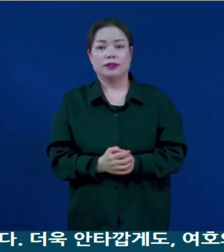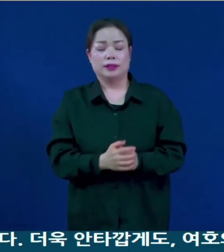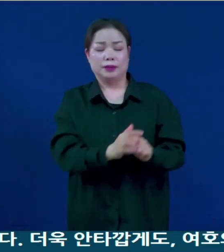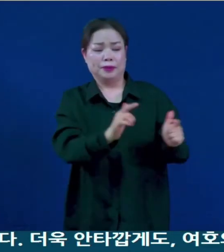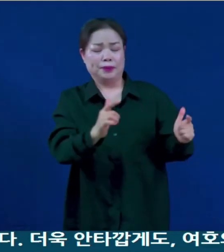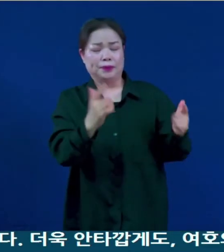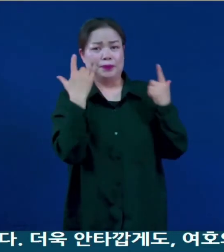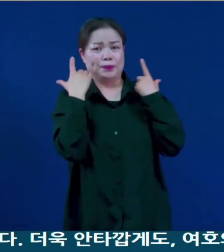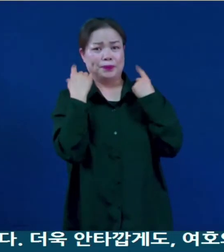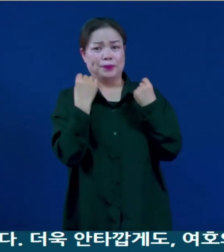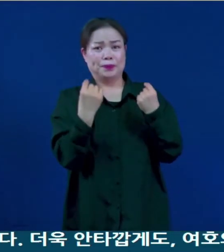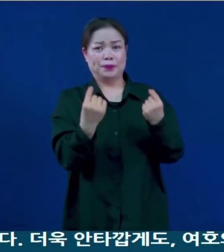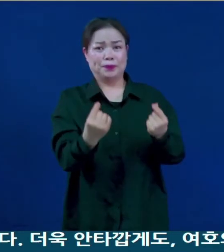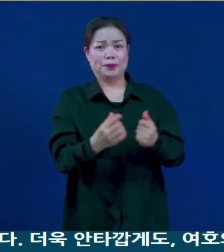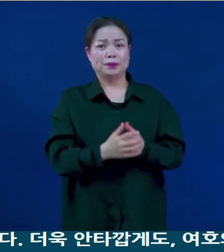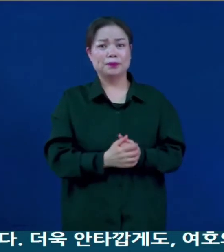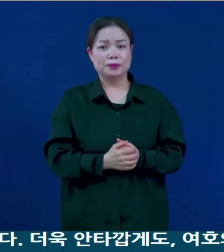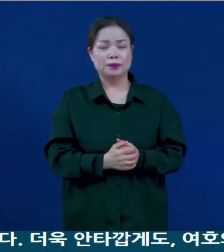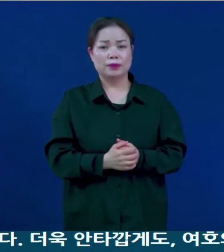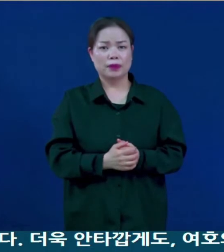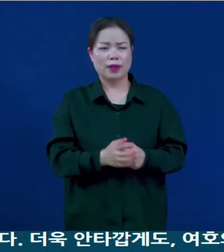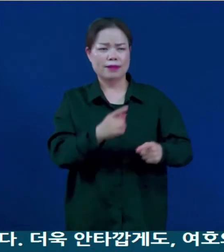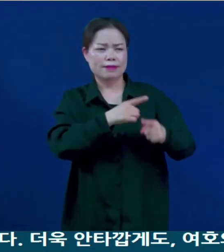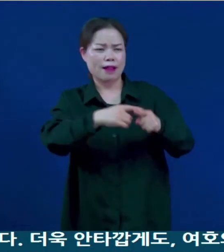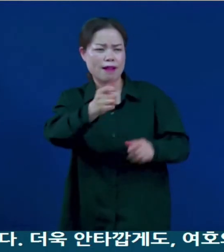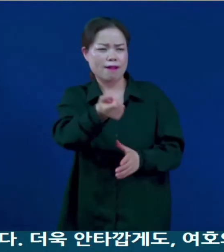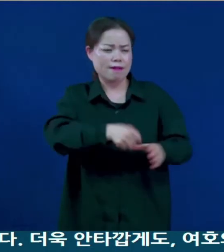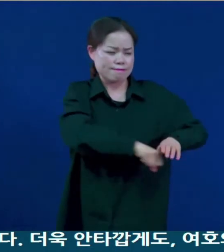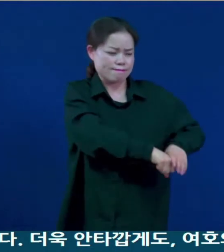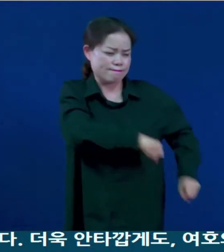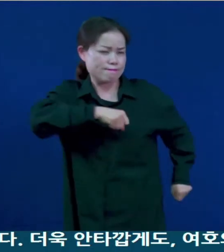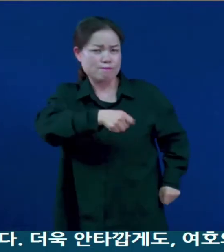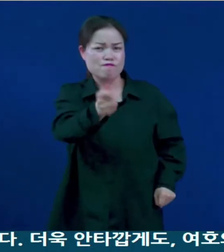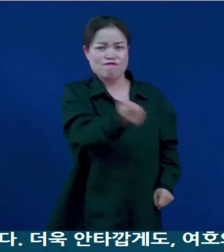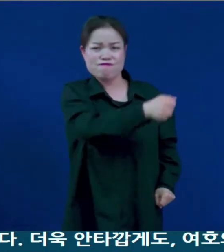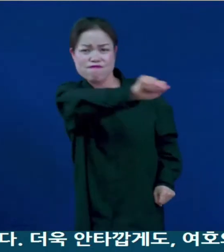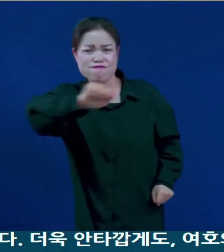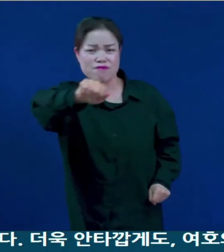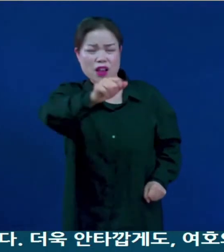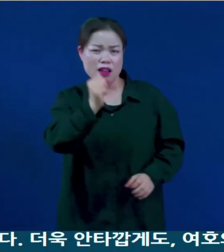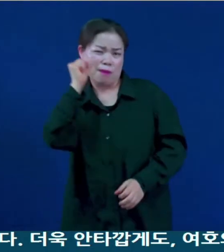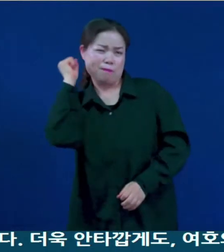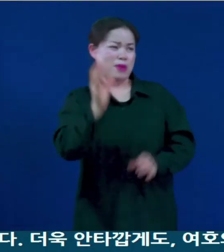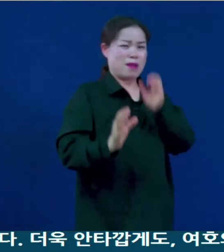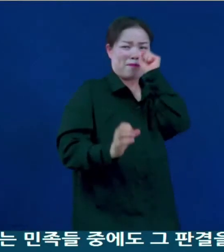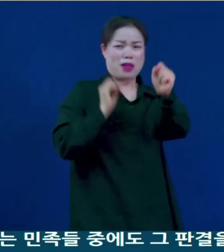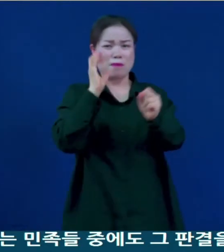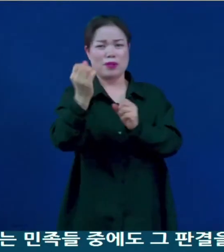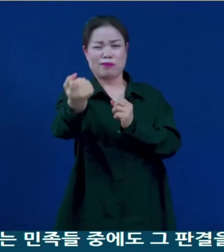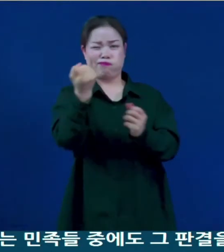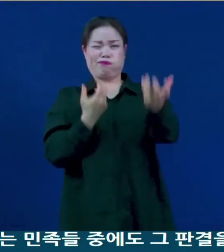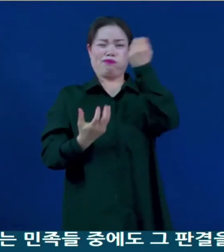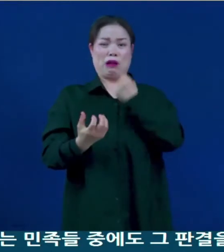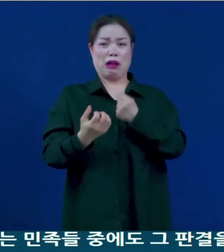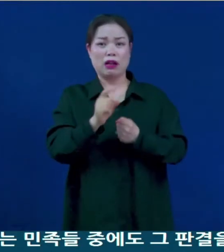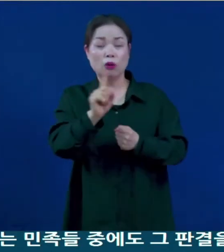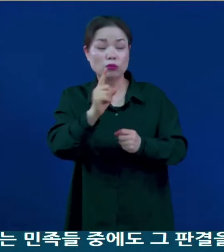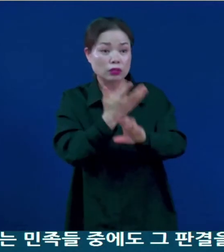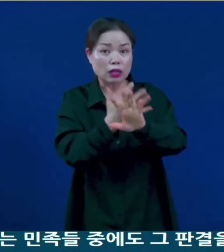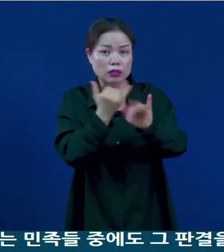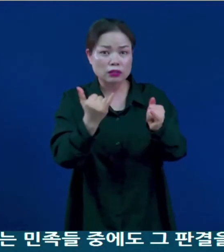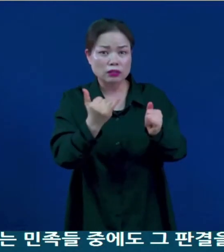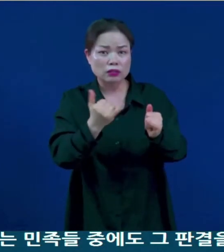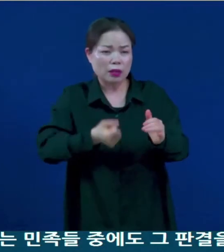그들은 여전히 칼을 휘두르는 사람들입니다. 창을 들고 찌르는 사람들입니다. 어떻게 다른